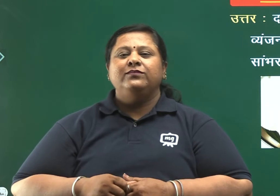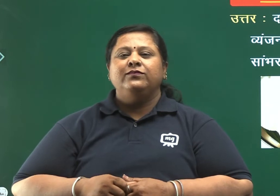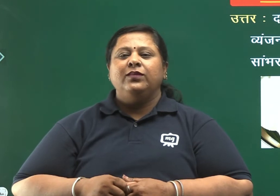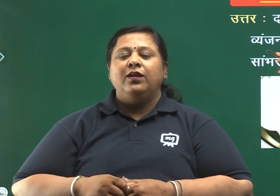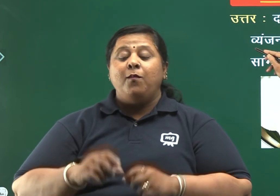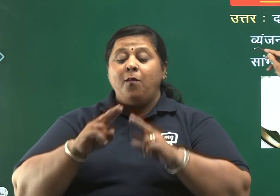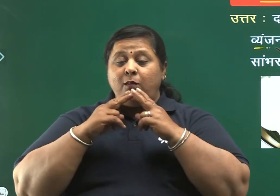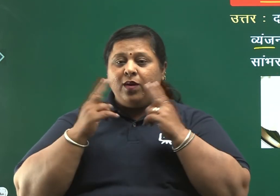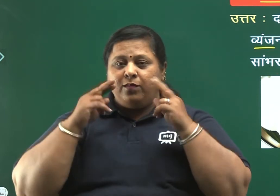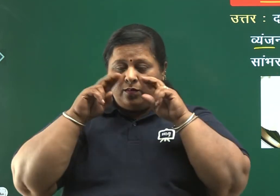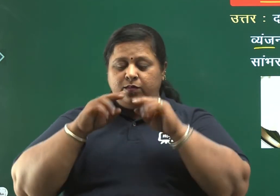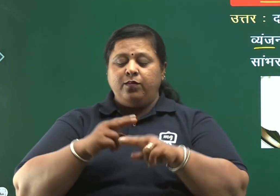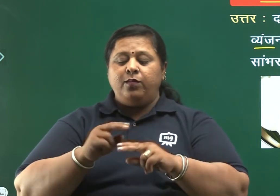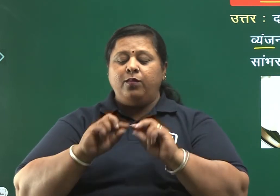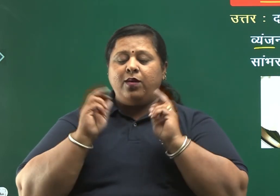प्रमुख व्यंजन